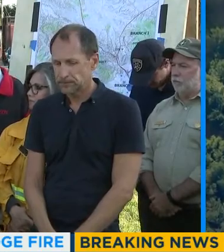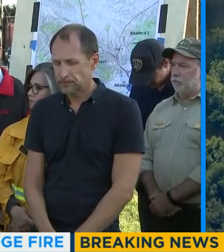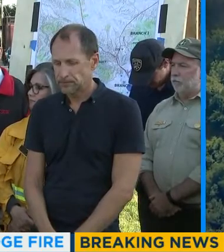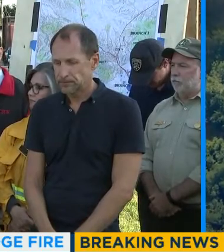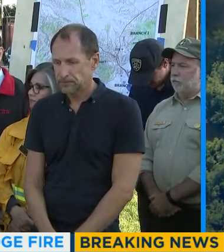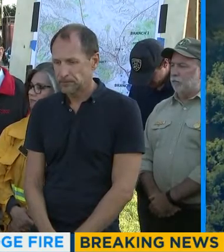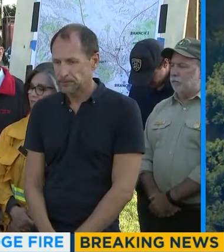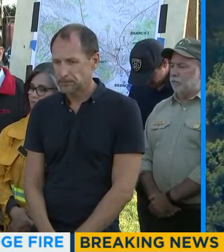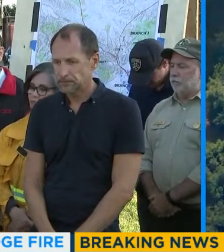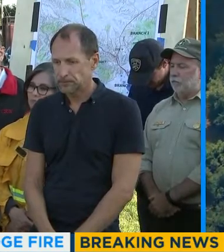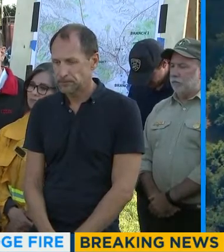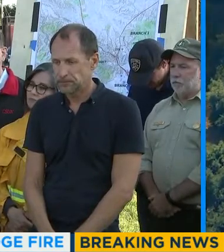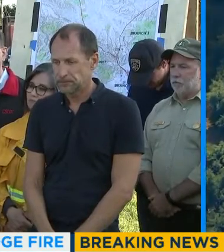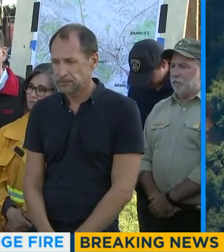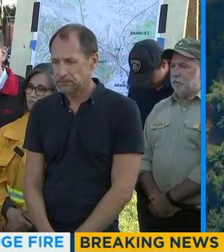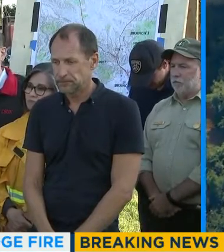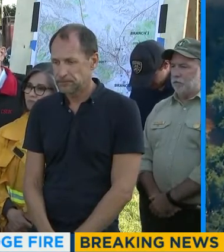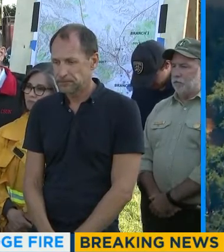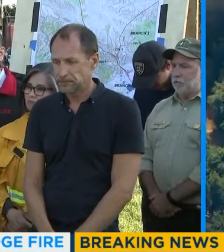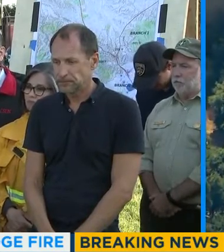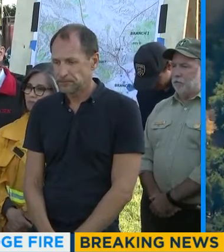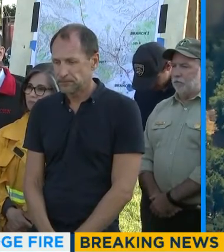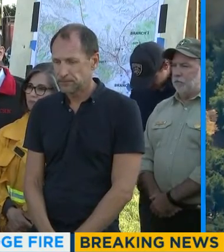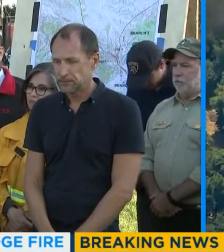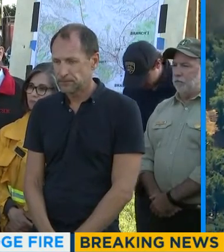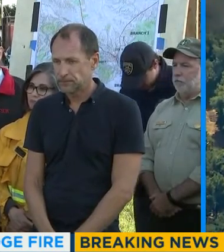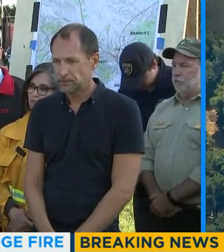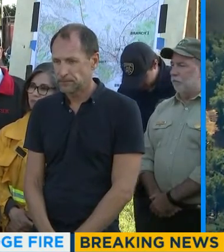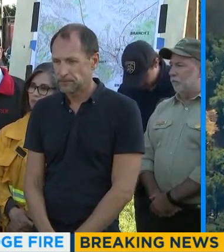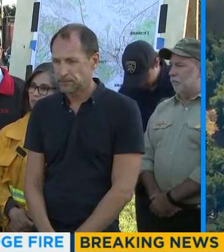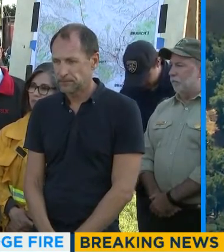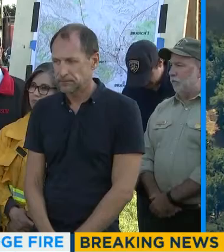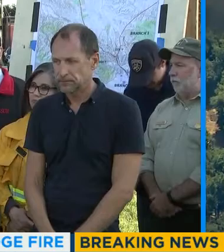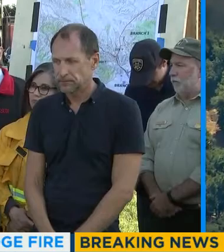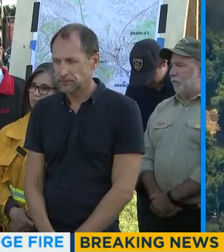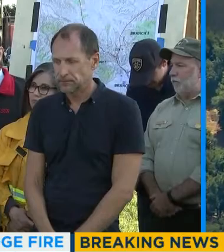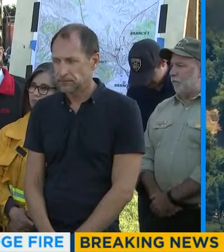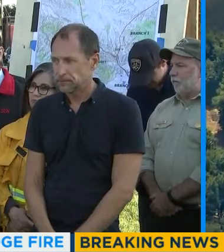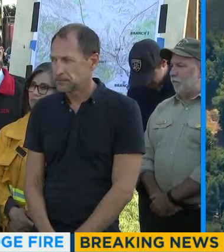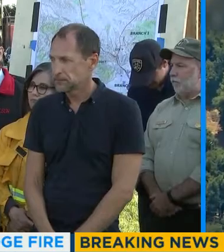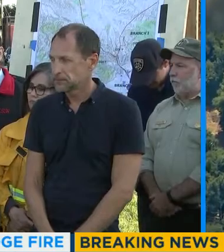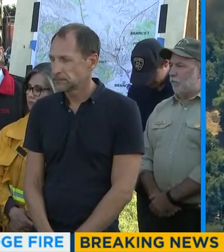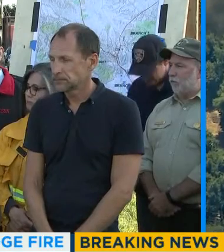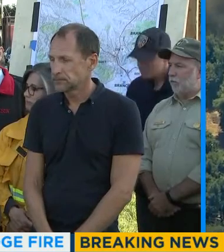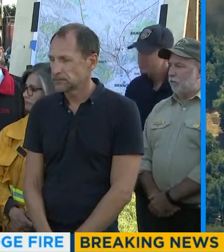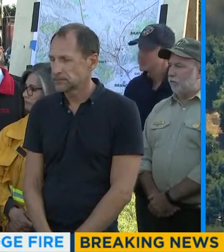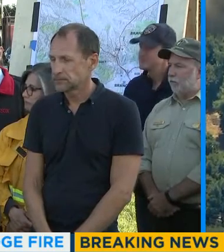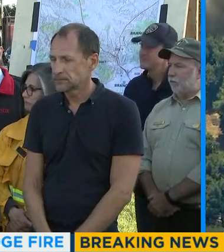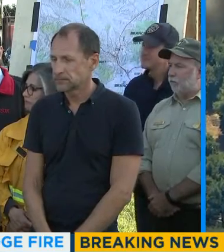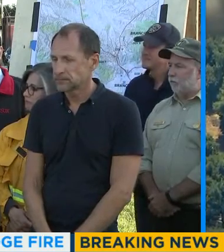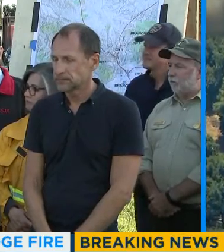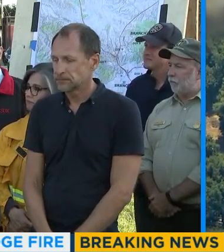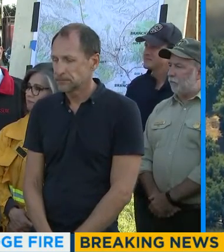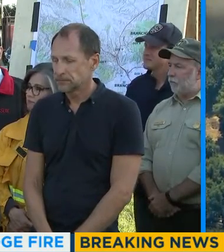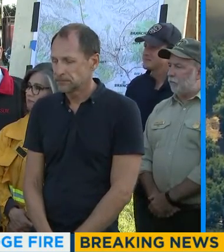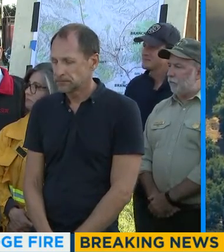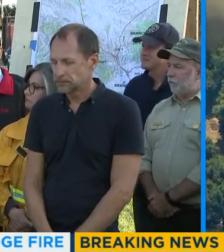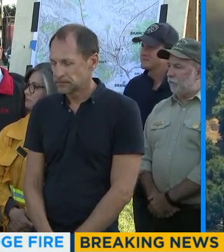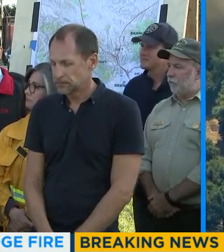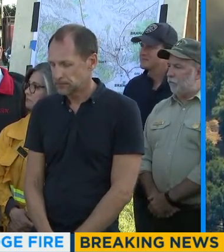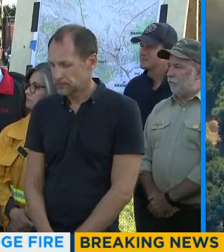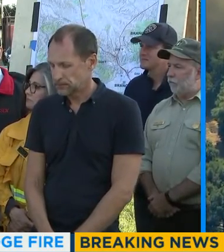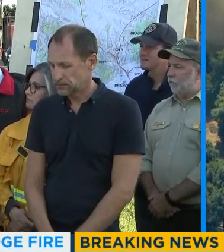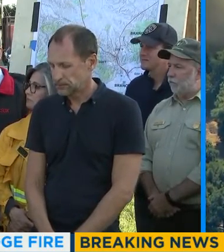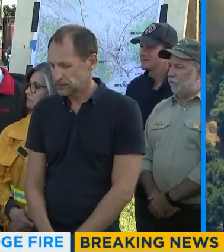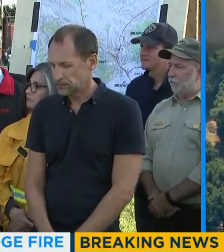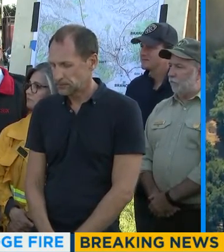emergency.lacity.org. Estamos aquí para ustedes a proteger sus familias, sus hogares y su ciudad también. Y gracias, tenemos